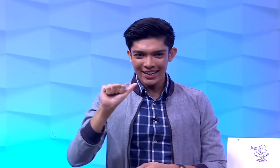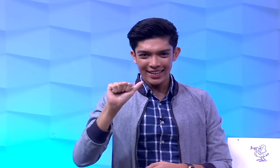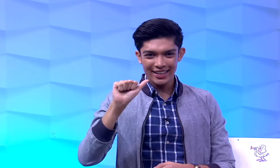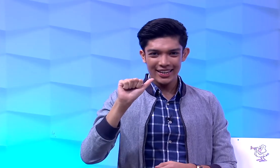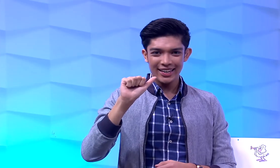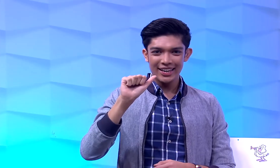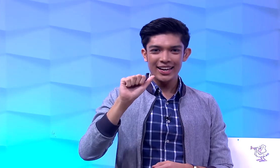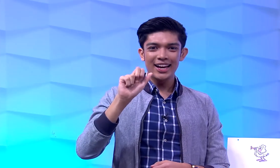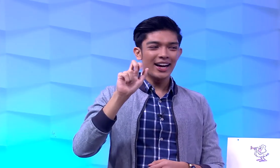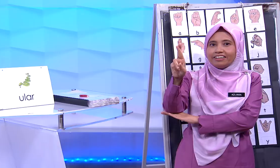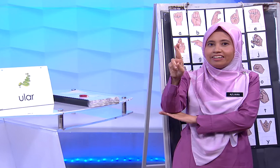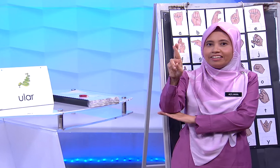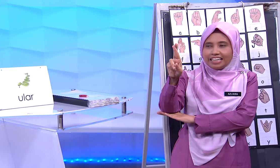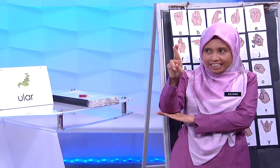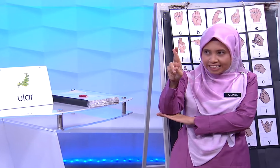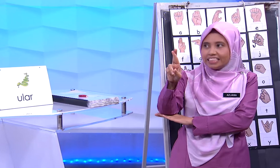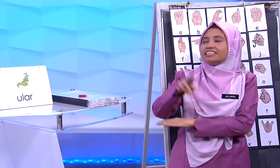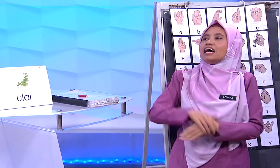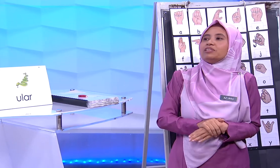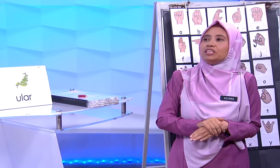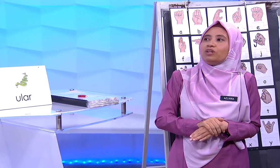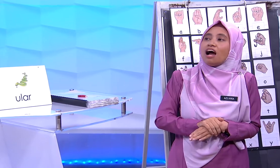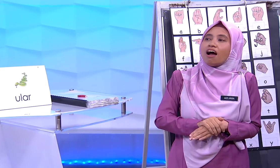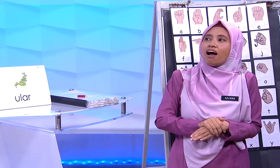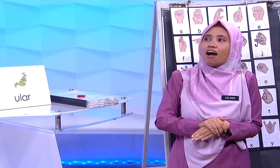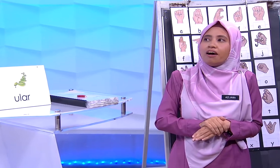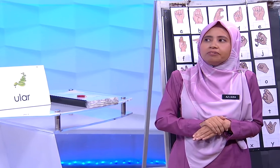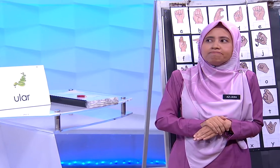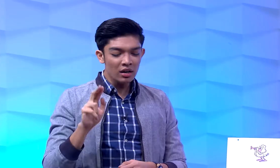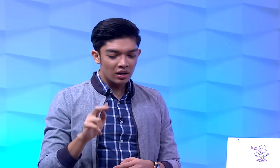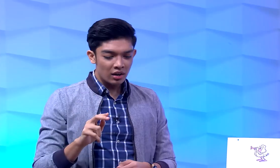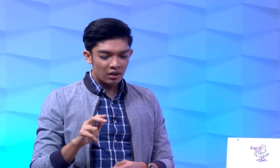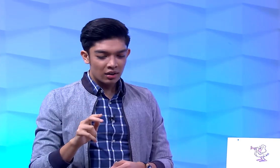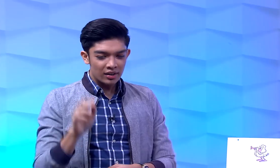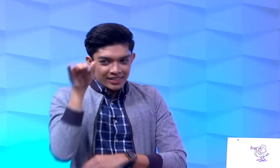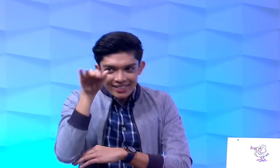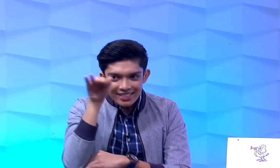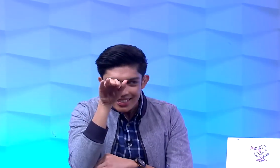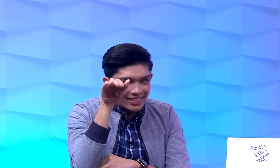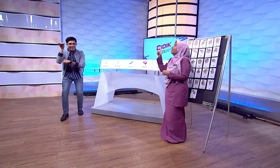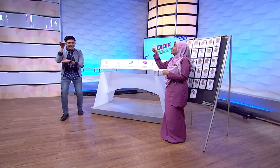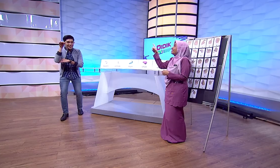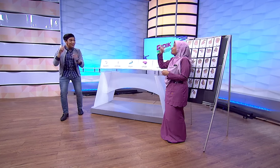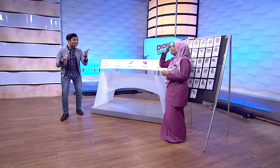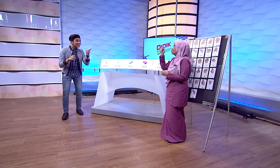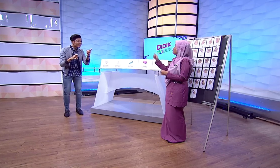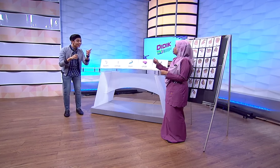r r ayahnya hula-hula Senang saja iya betul